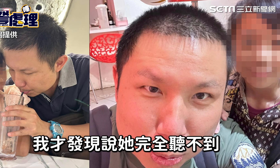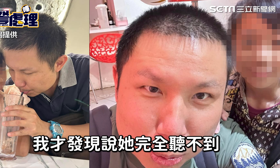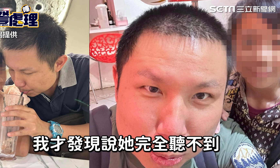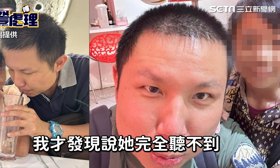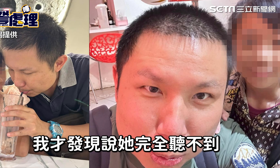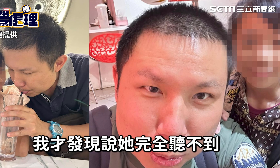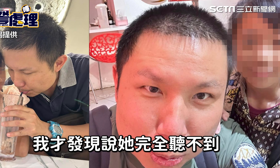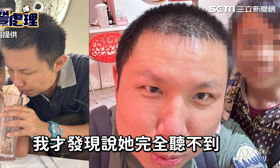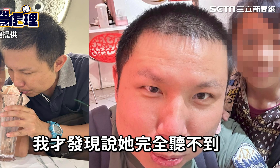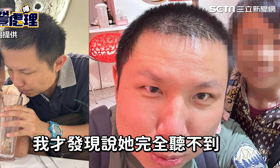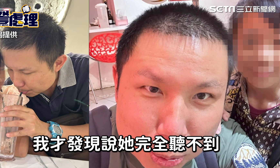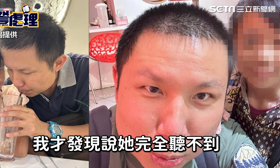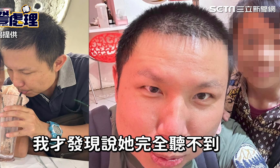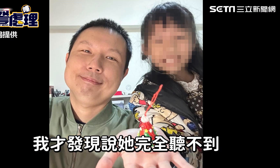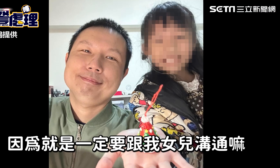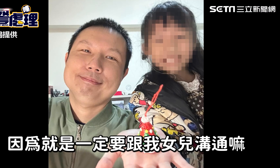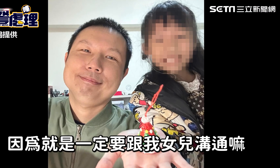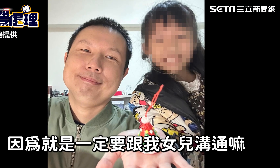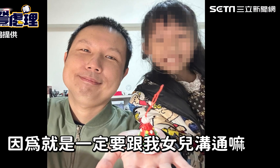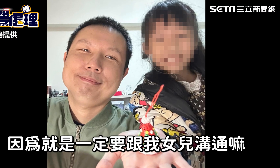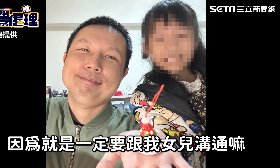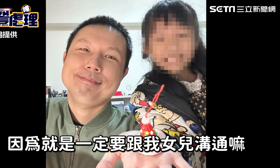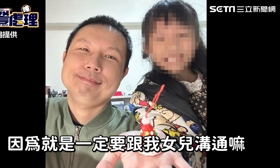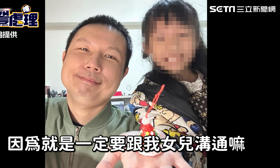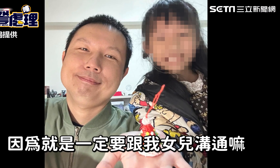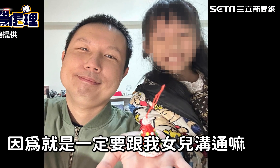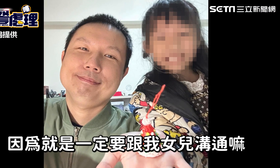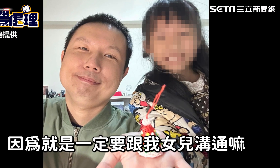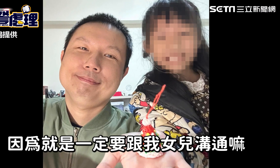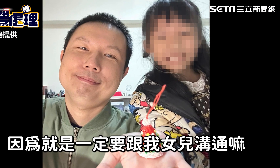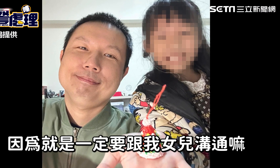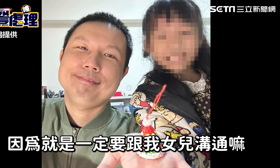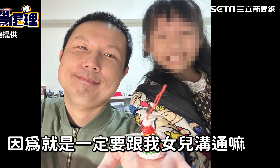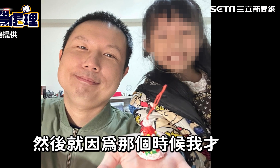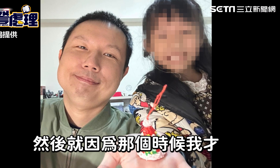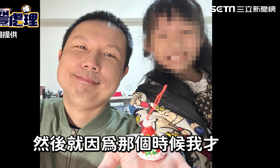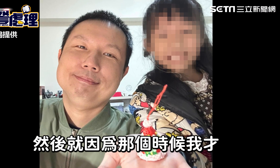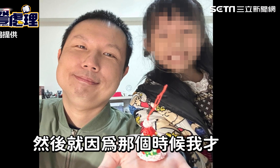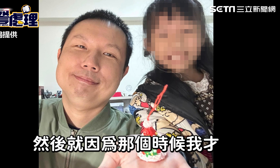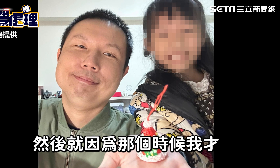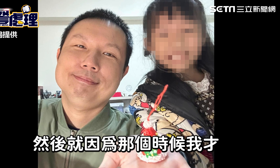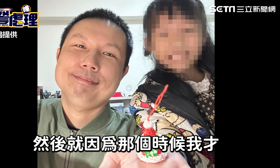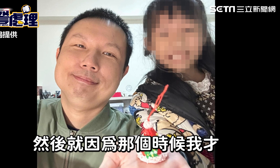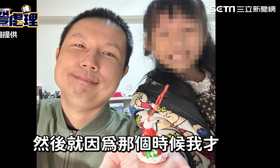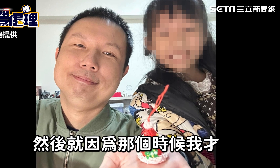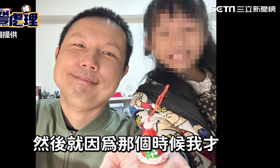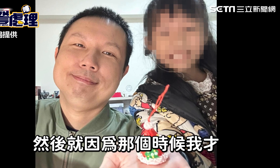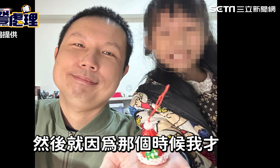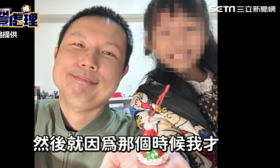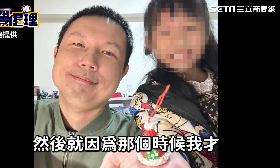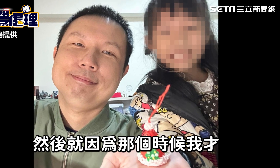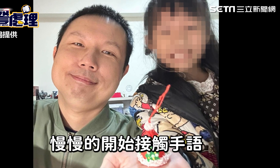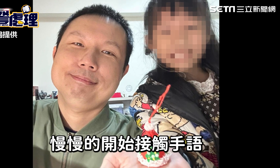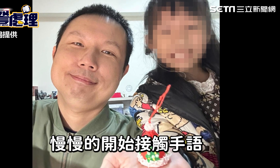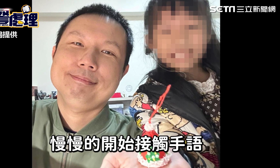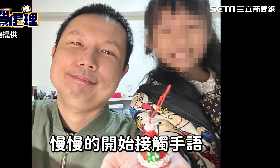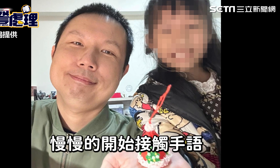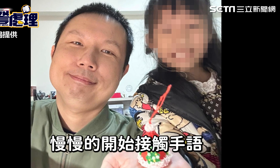说她完全听不到，因为就是一定要跟我女儿沟通嘛，就是因为那个时候我才就是慢慢的开始接触手